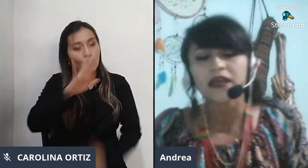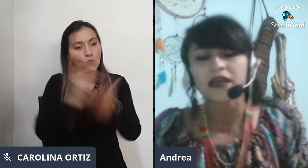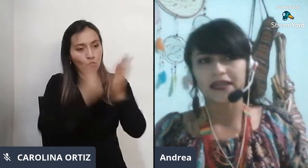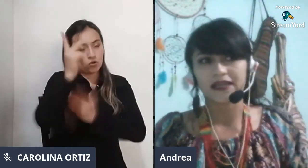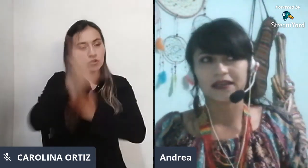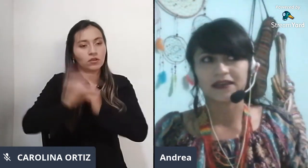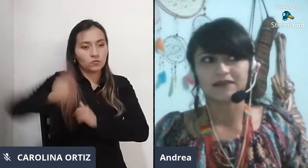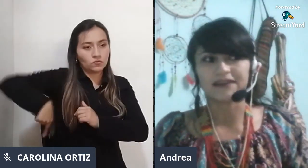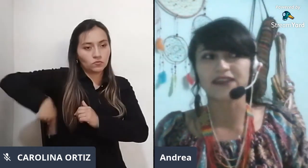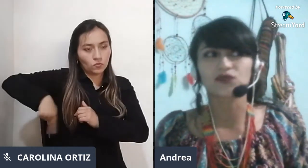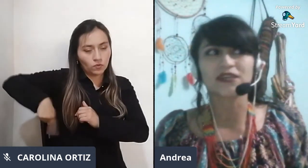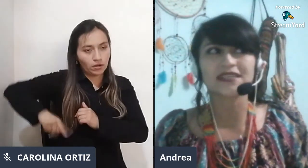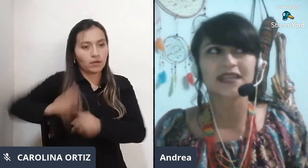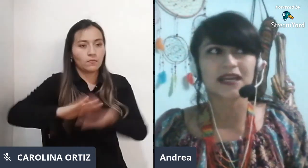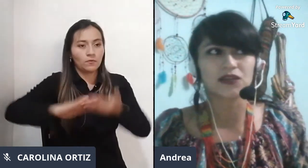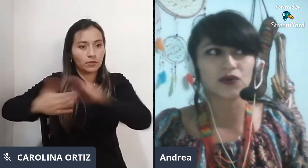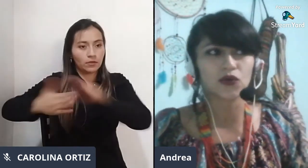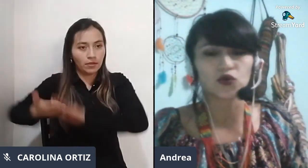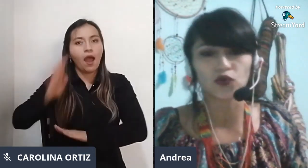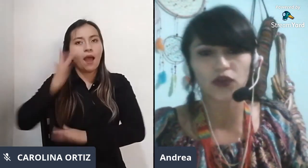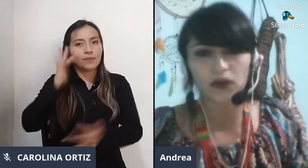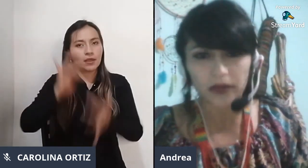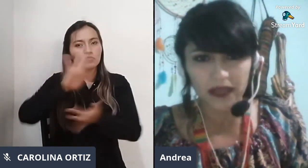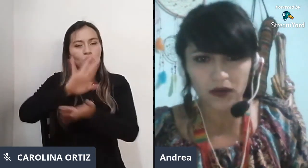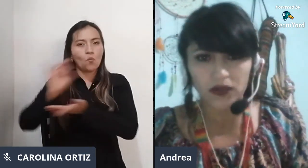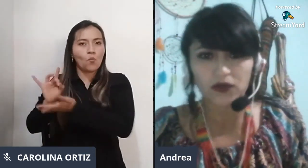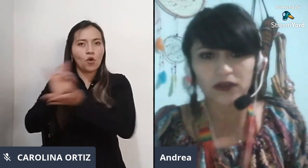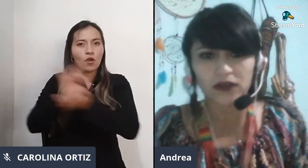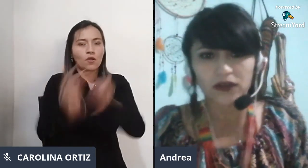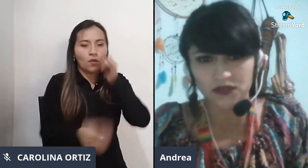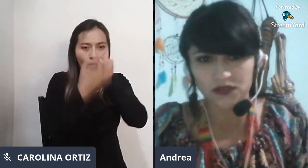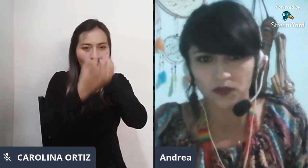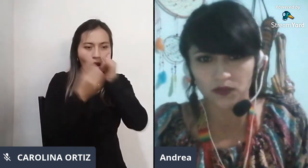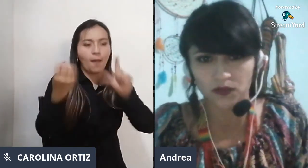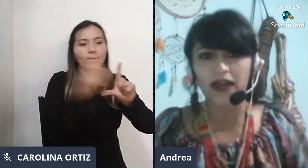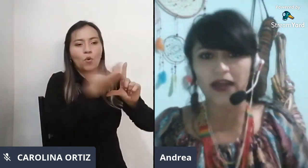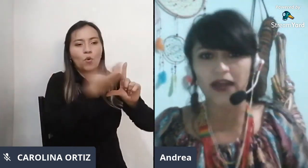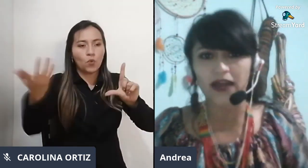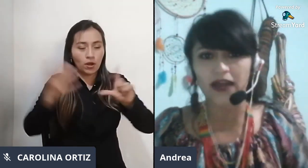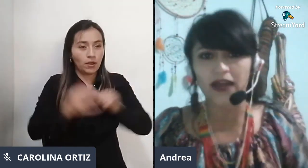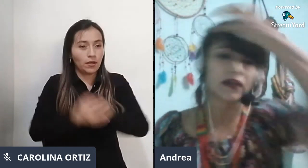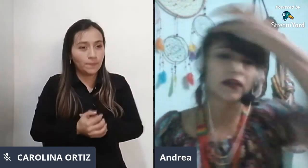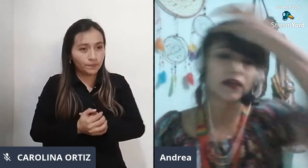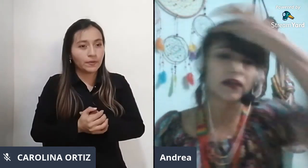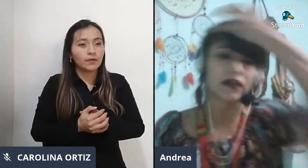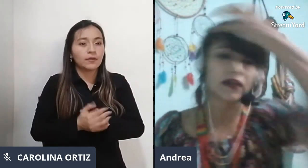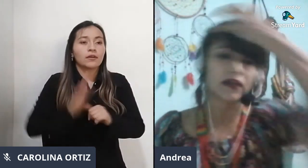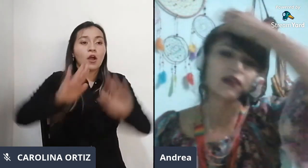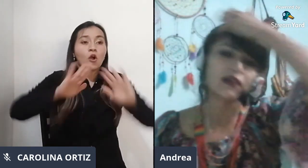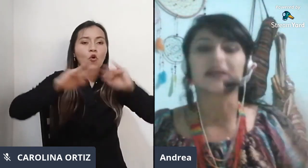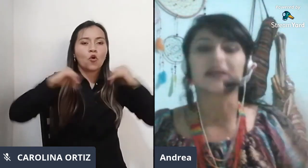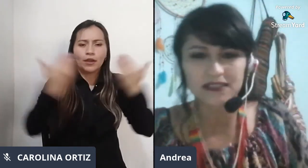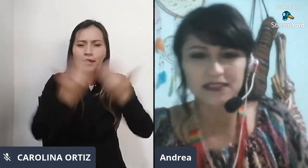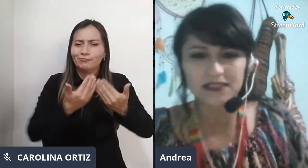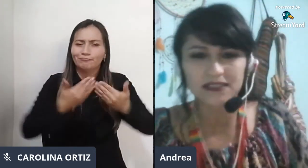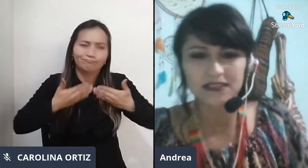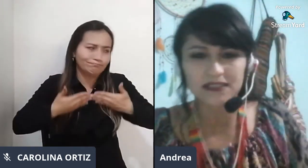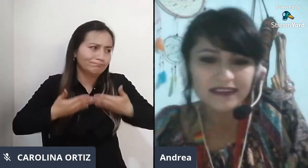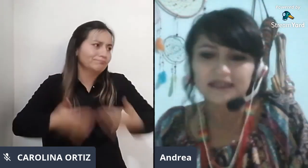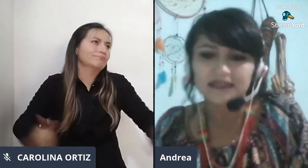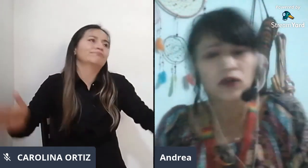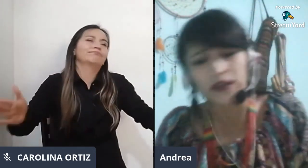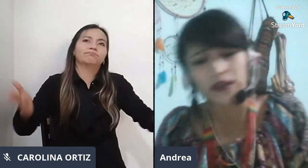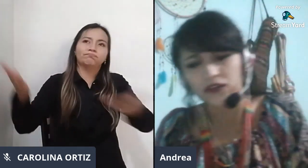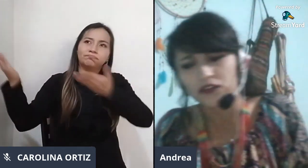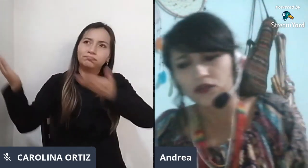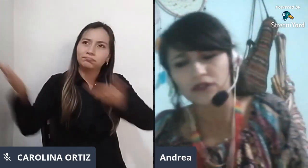un escenario con un modelo pedagógico de educación popular, el colegio de las puertas abiertas, el colegio sin